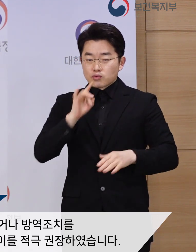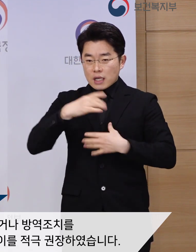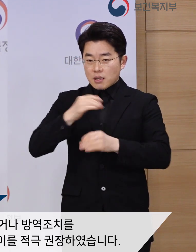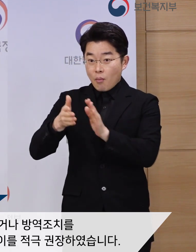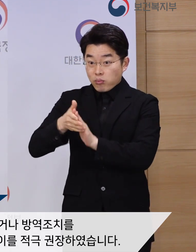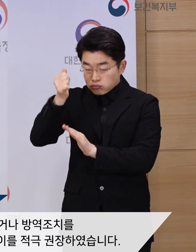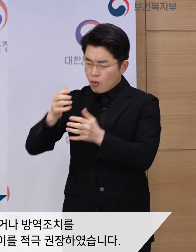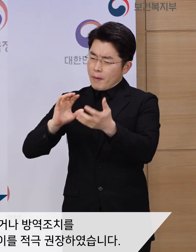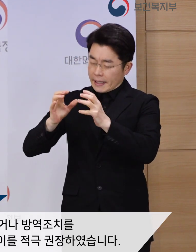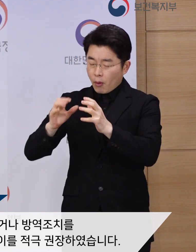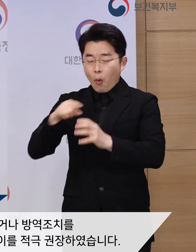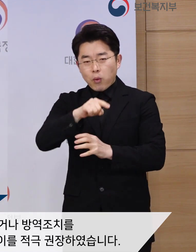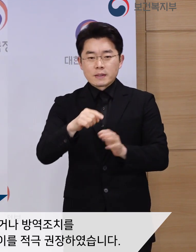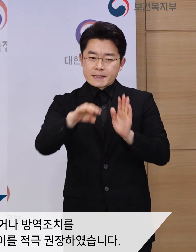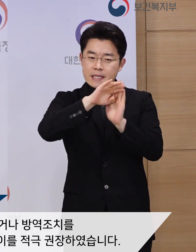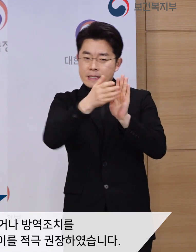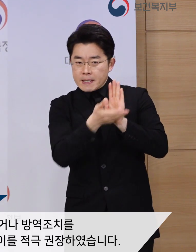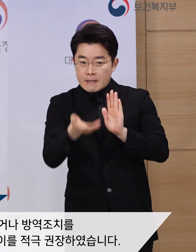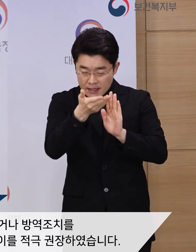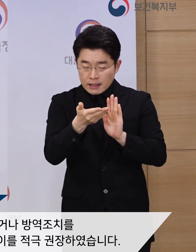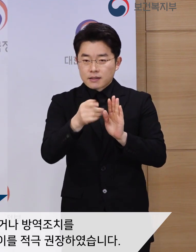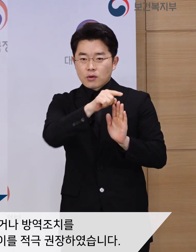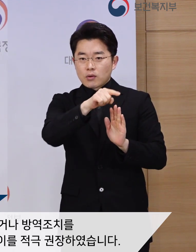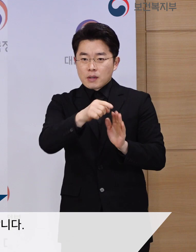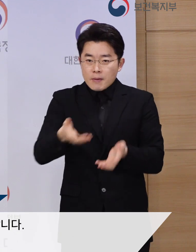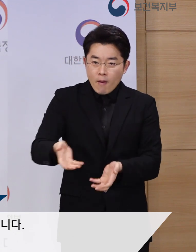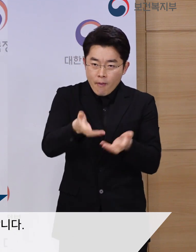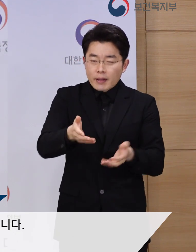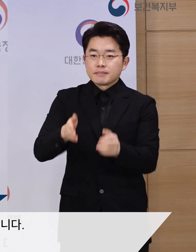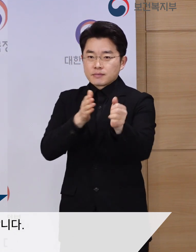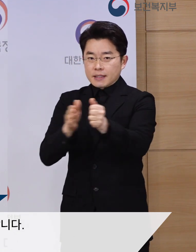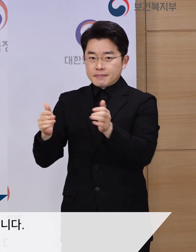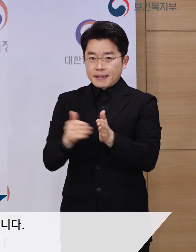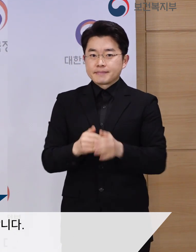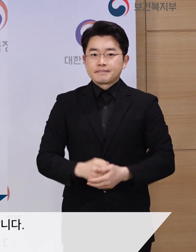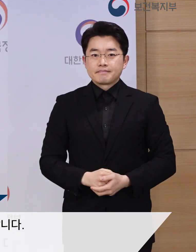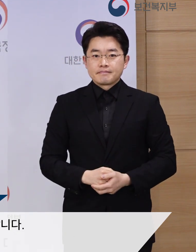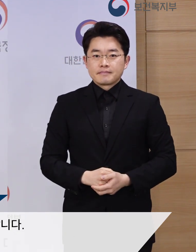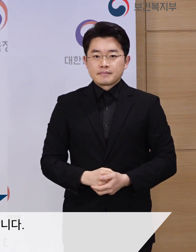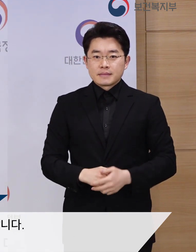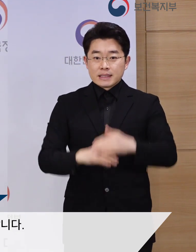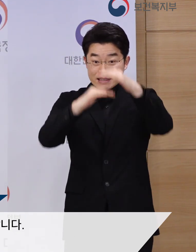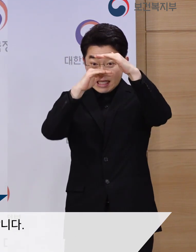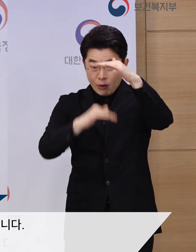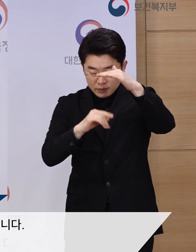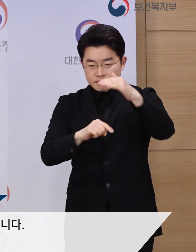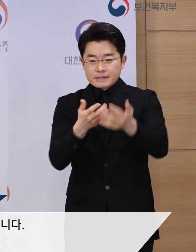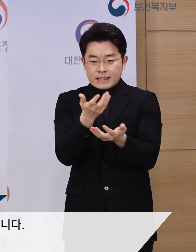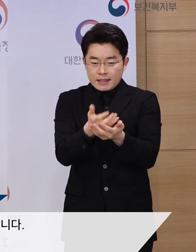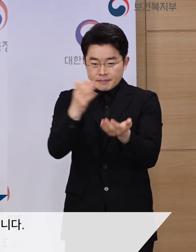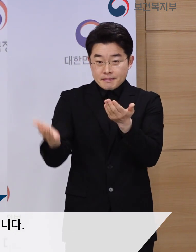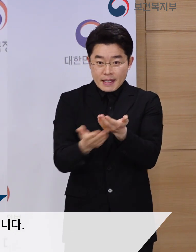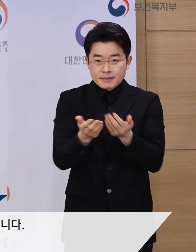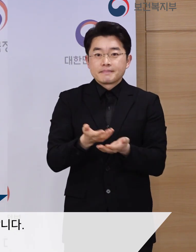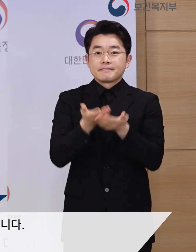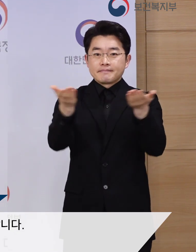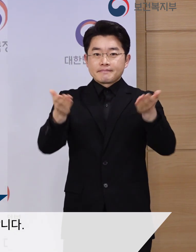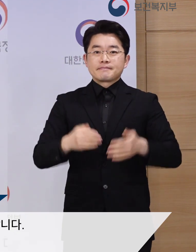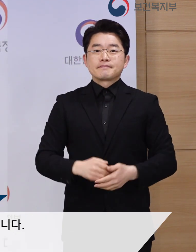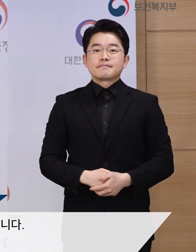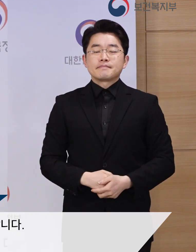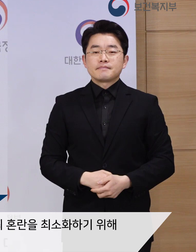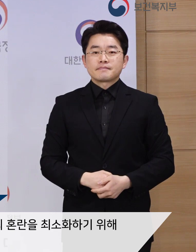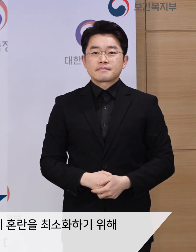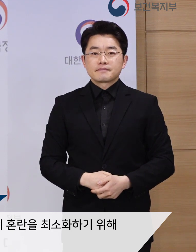오늘 중대본 회의에서도 이를 적극 권장하였습니다. 보다 자세한 내용은 보도 자료를 참고하시기